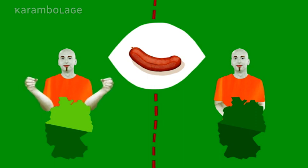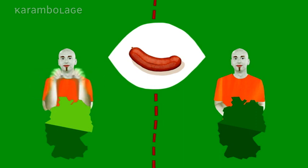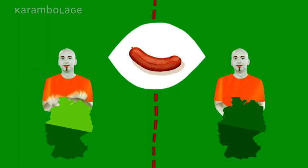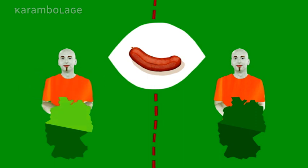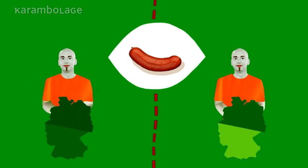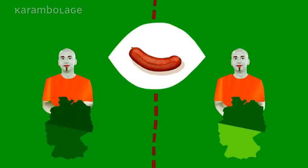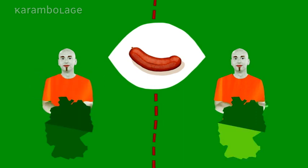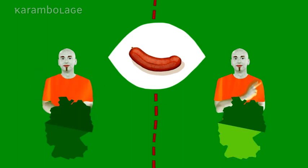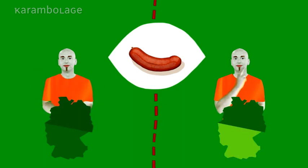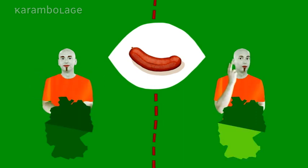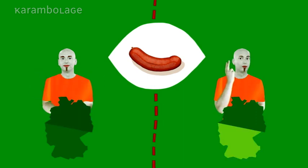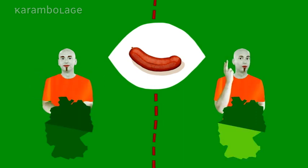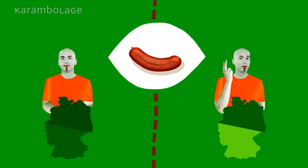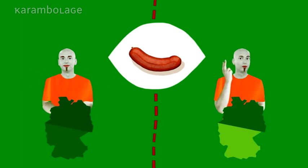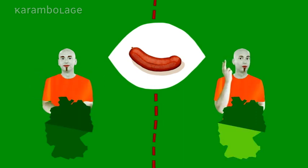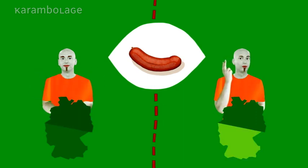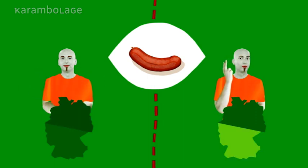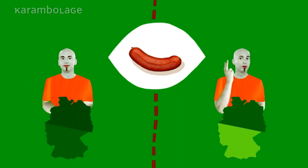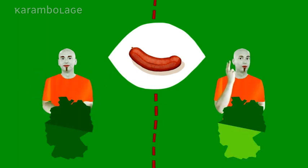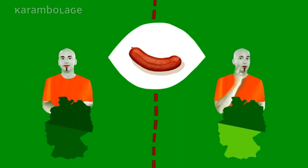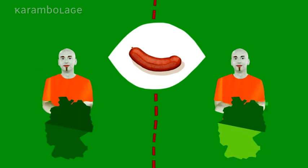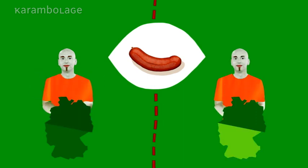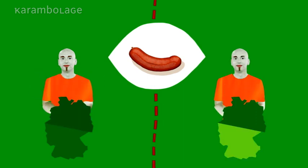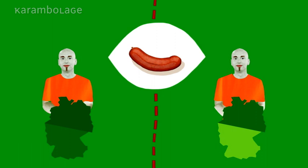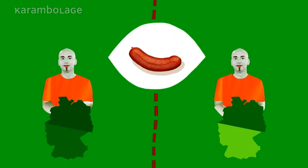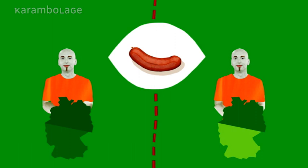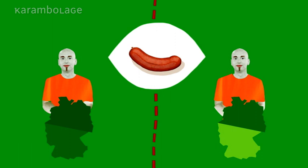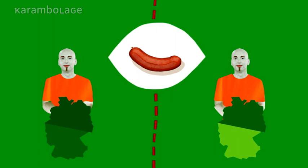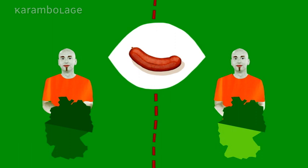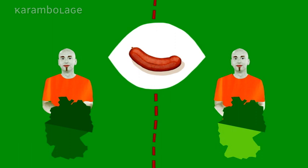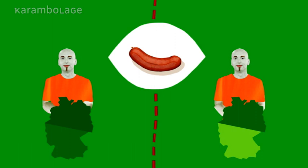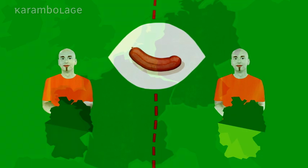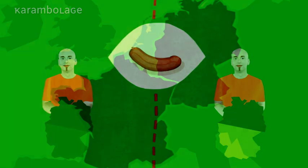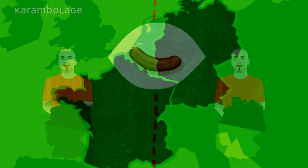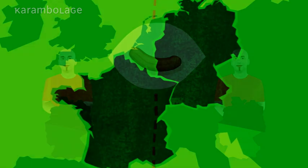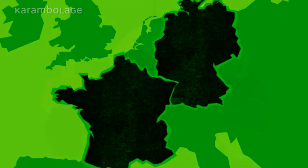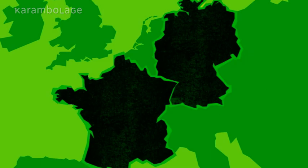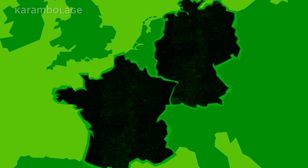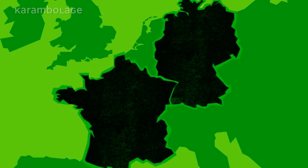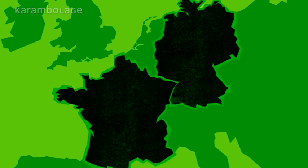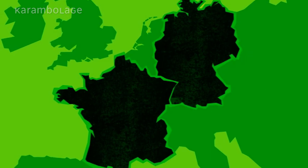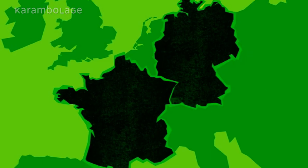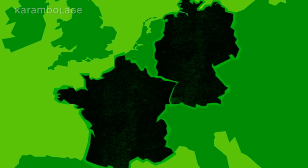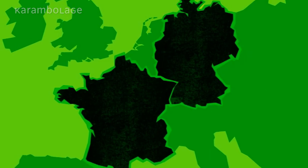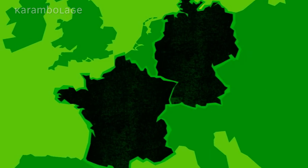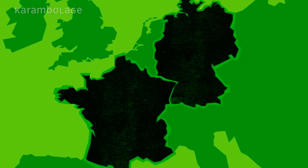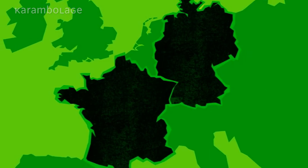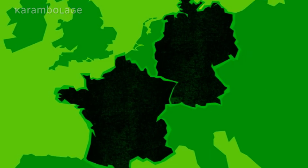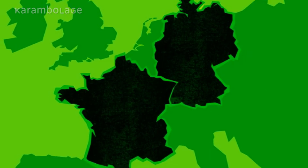verschiedenen Teilen des Landes entstanden sind, zu vereinheitlichen. Die Gebärdensprache wurde erst vor kurzem offiziell